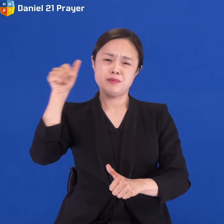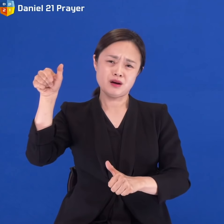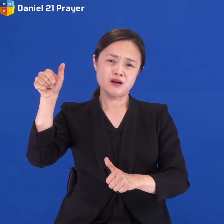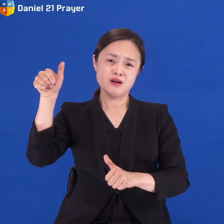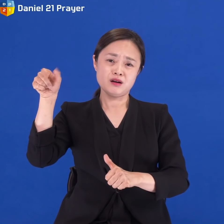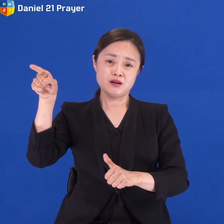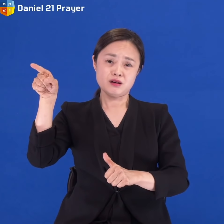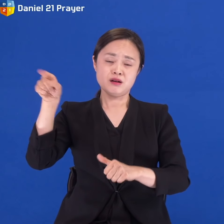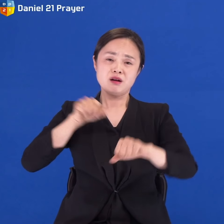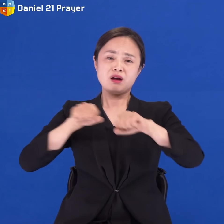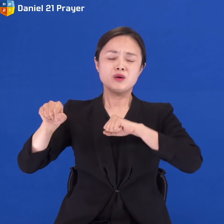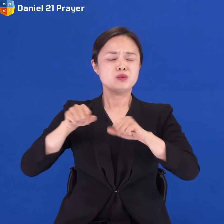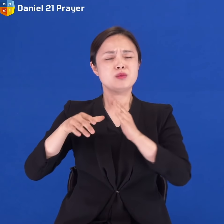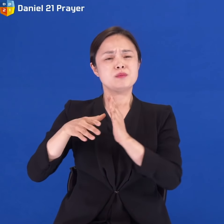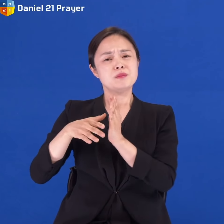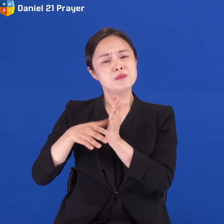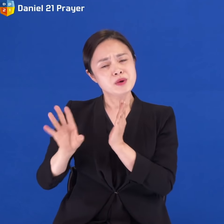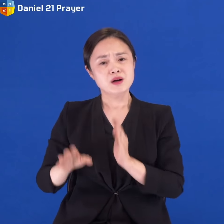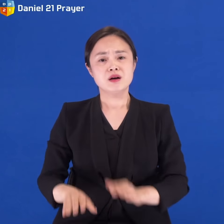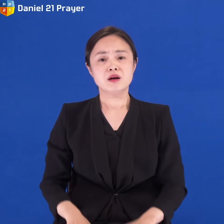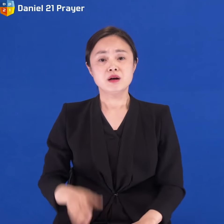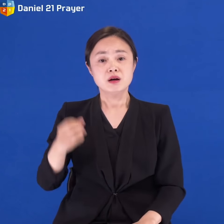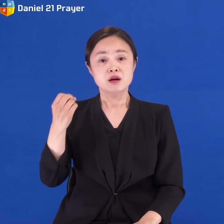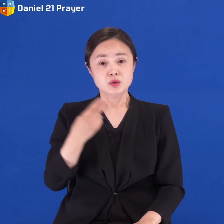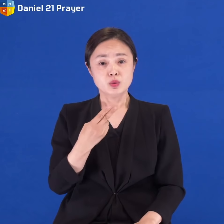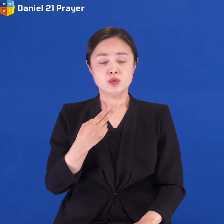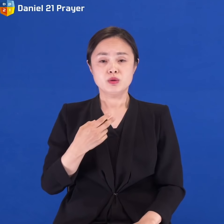줄을 세우고